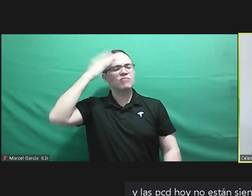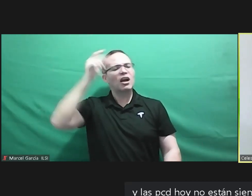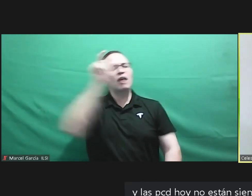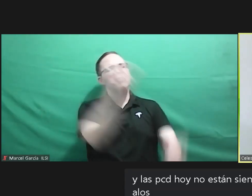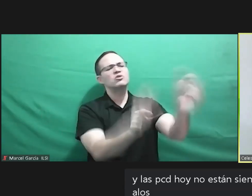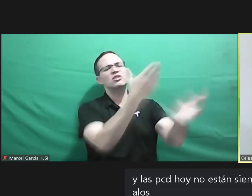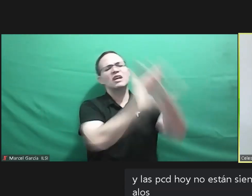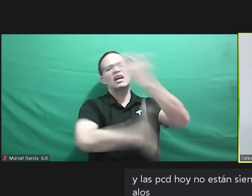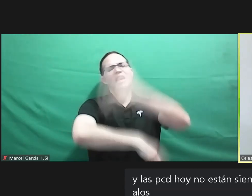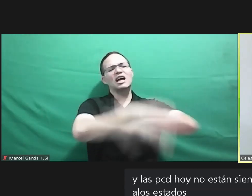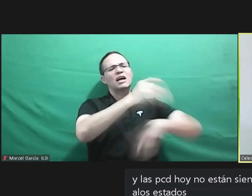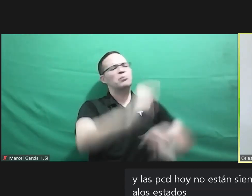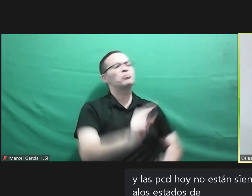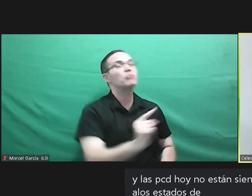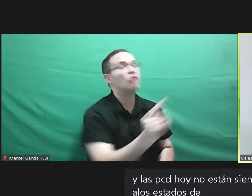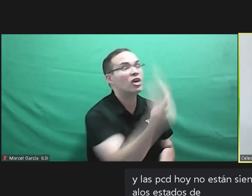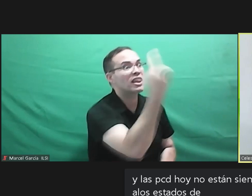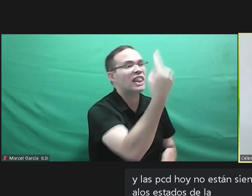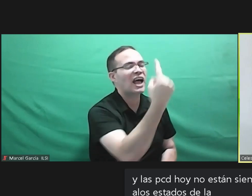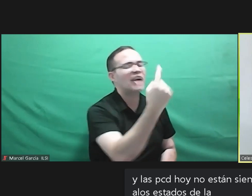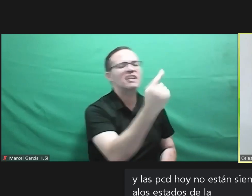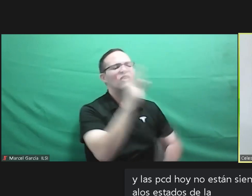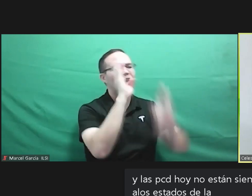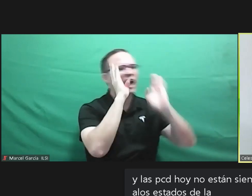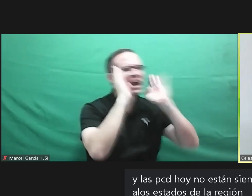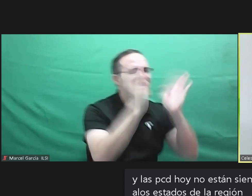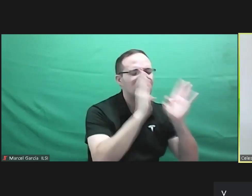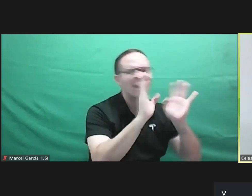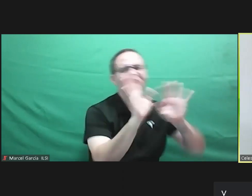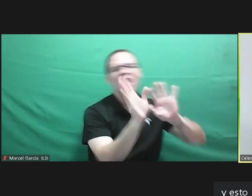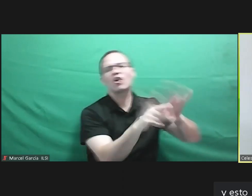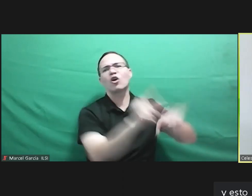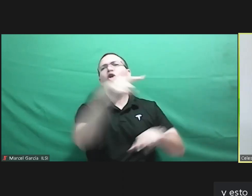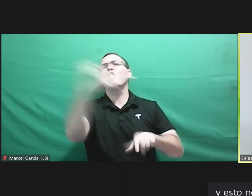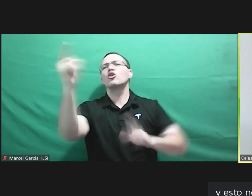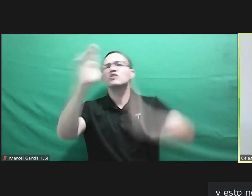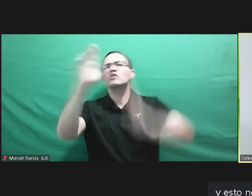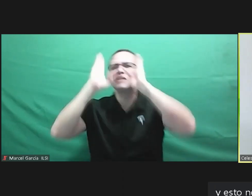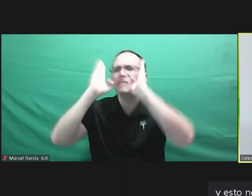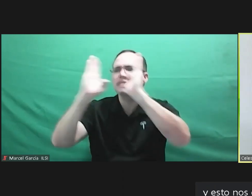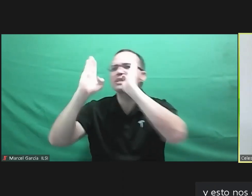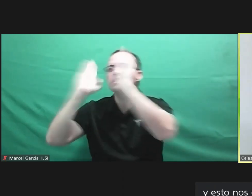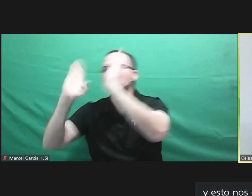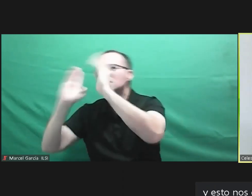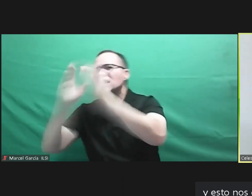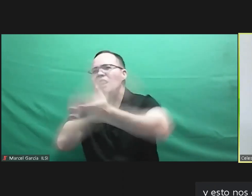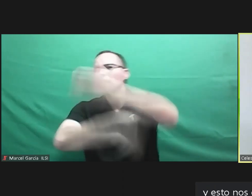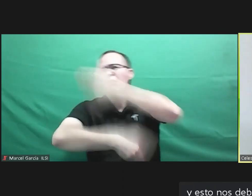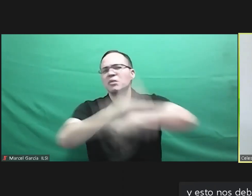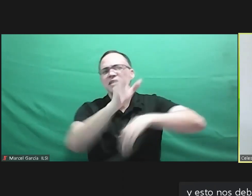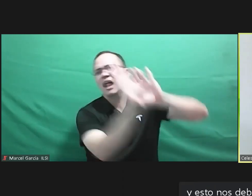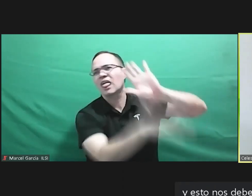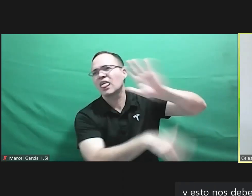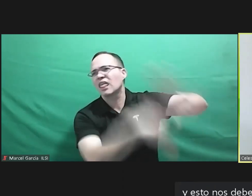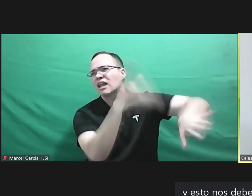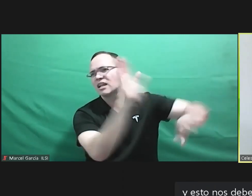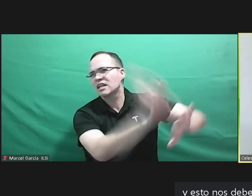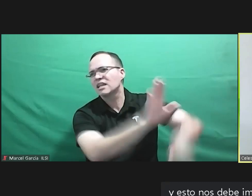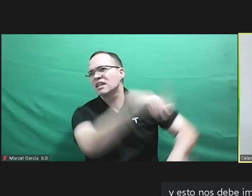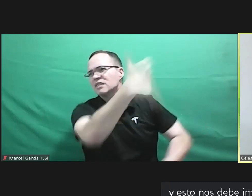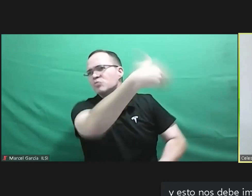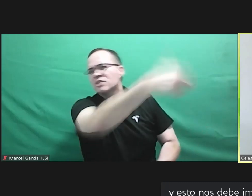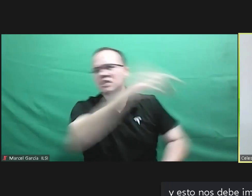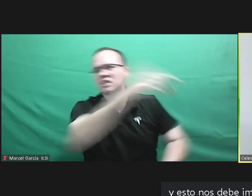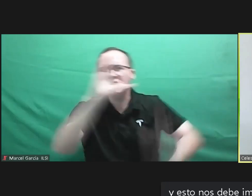que nos tiene que impulsar como sociedad civil a trabajar por esto, justamente porque no es un problema